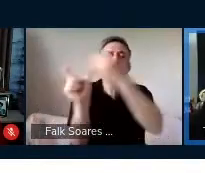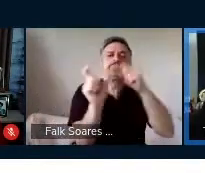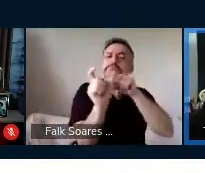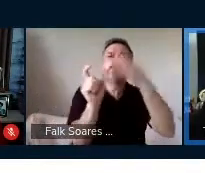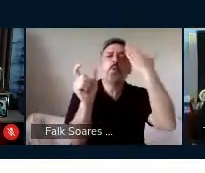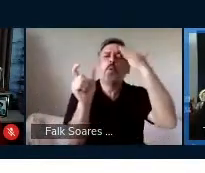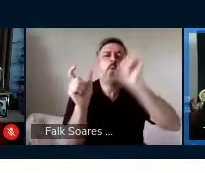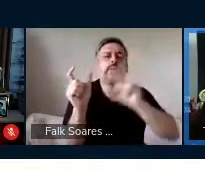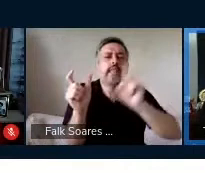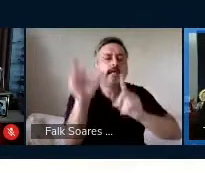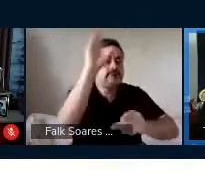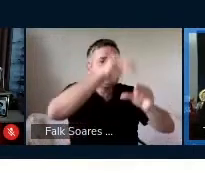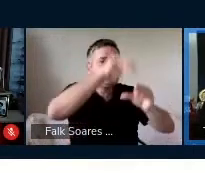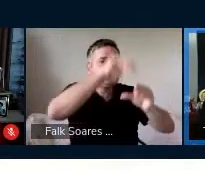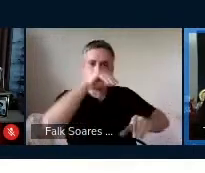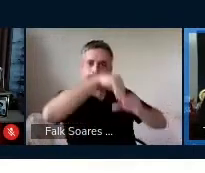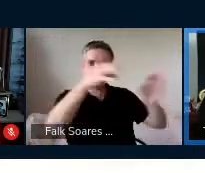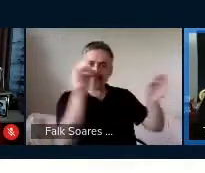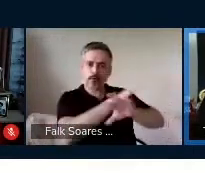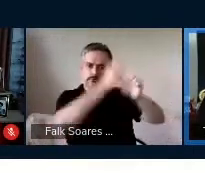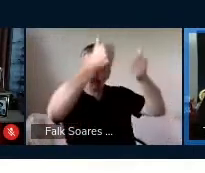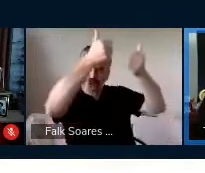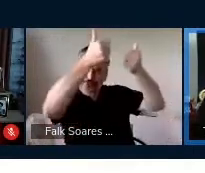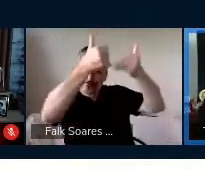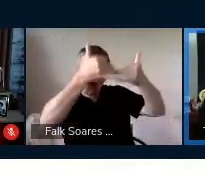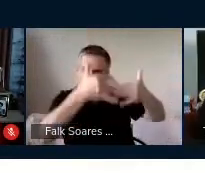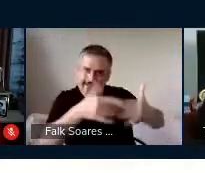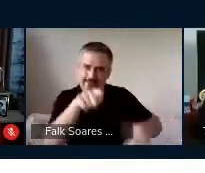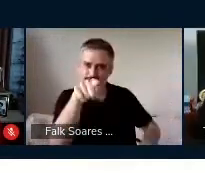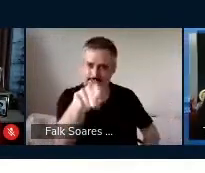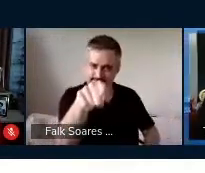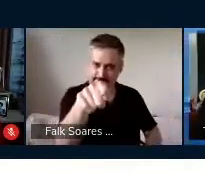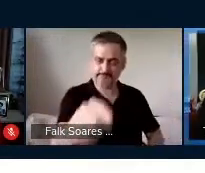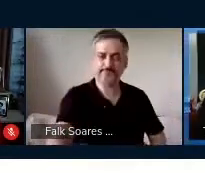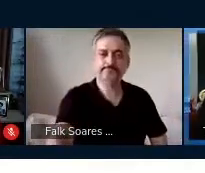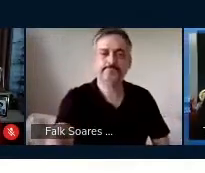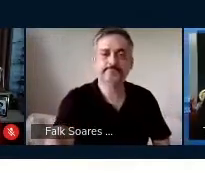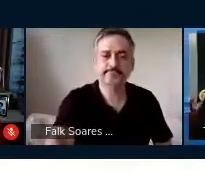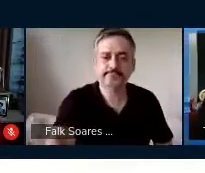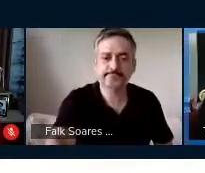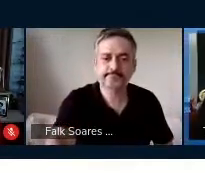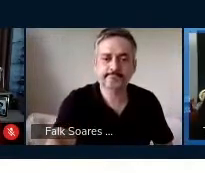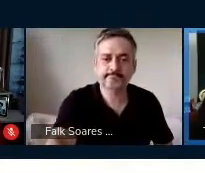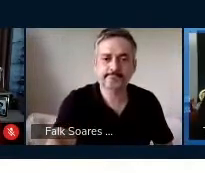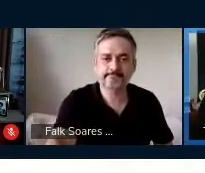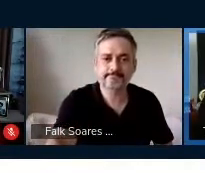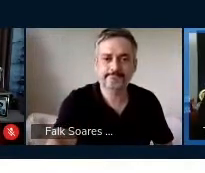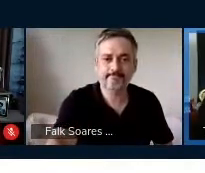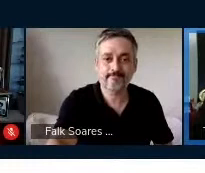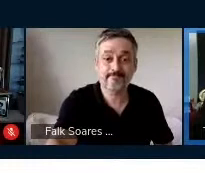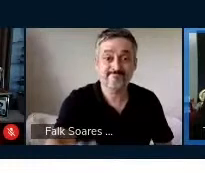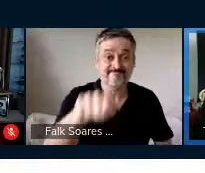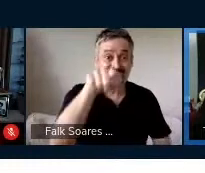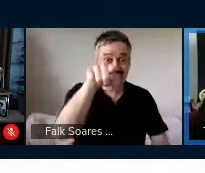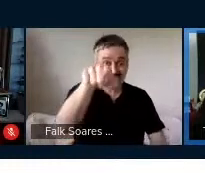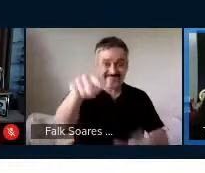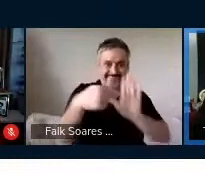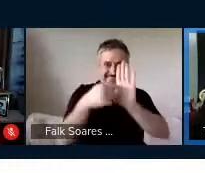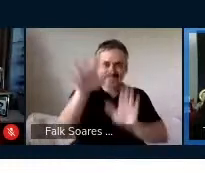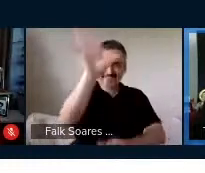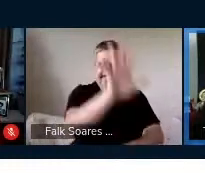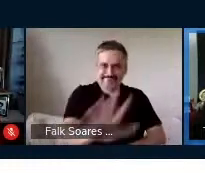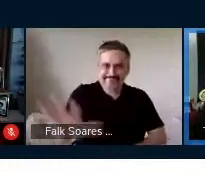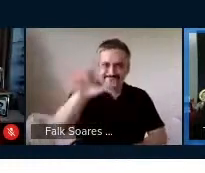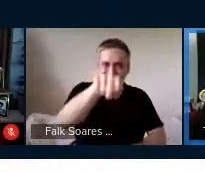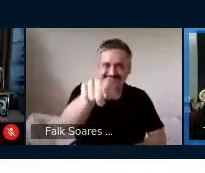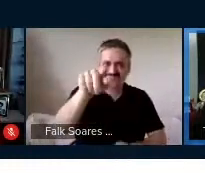pedagógica, material de apoio pedagógico, perdão. E aqui nós temos a explicação, a unidade